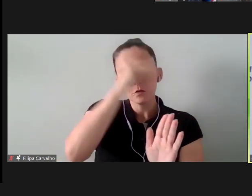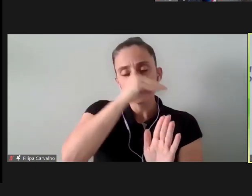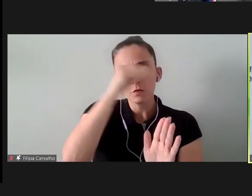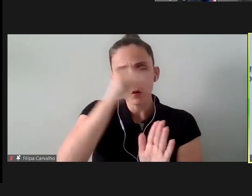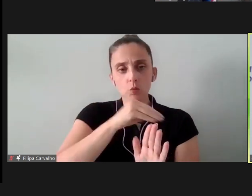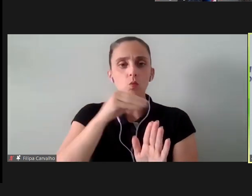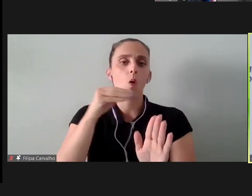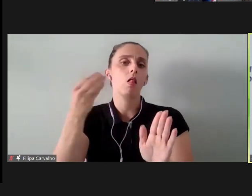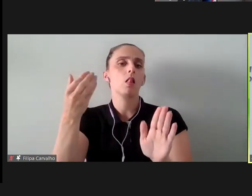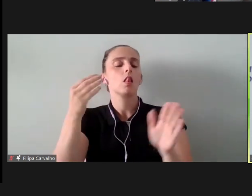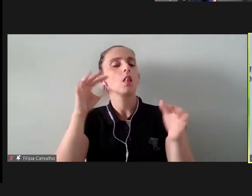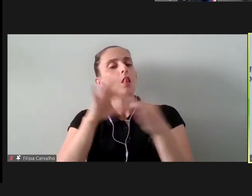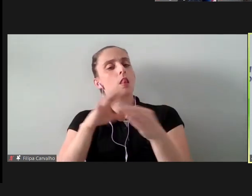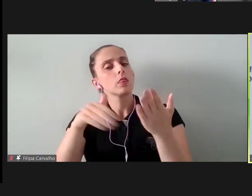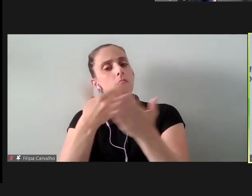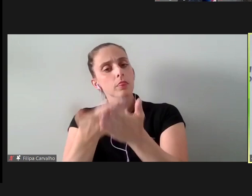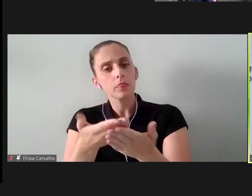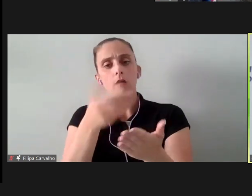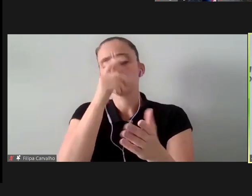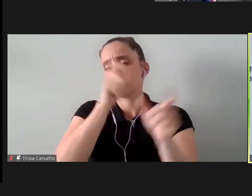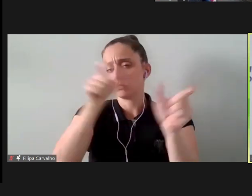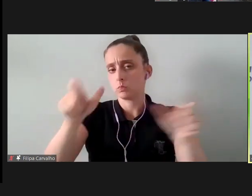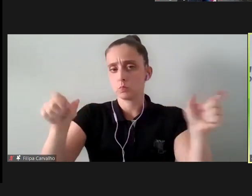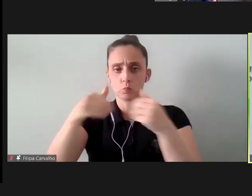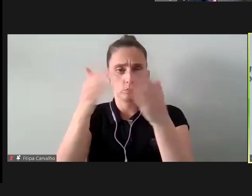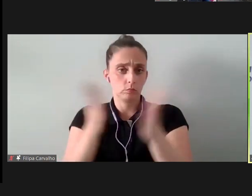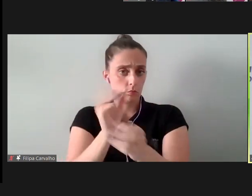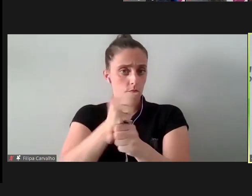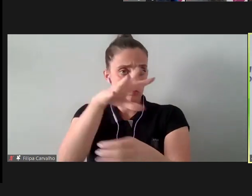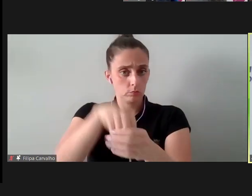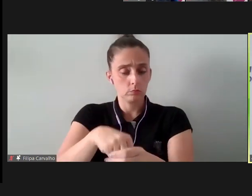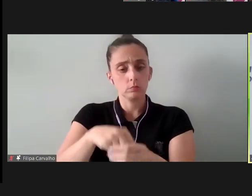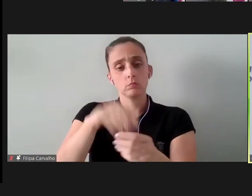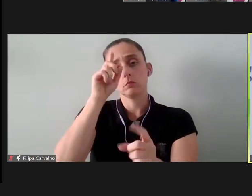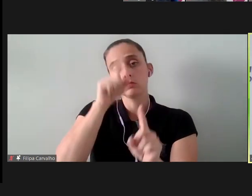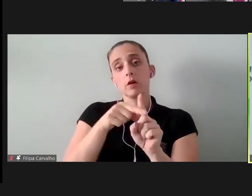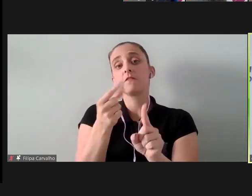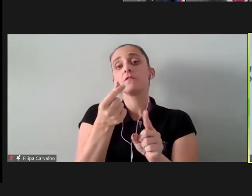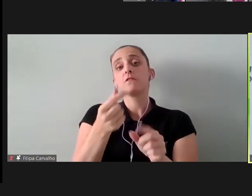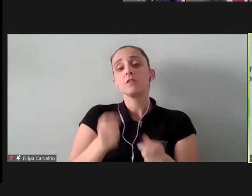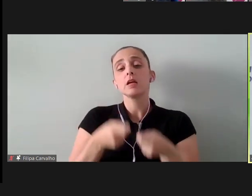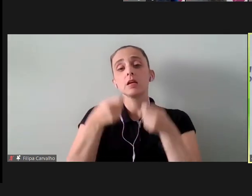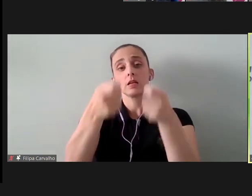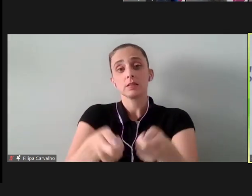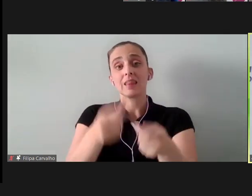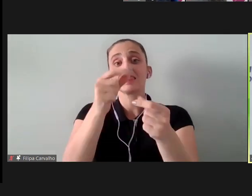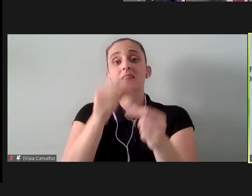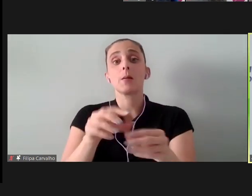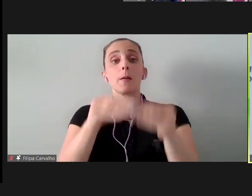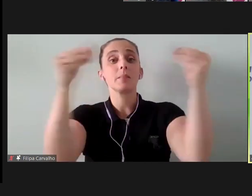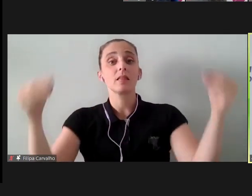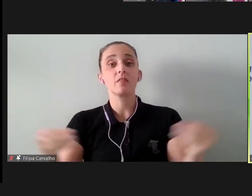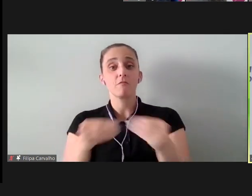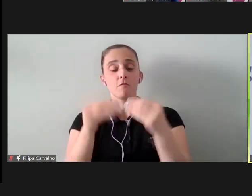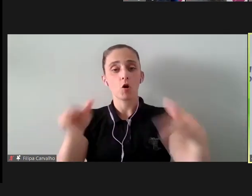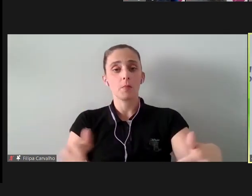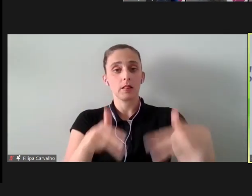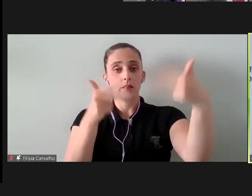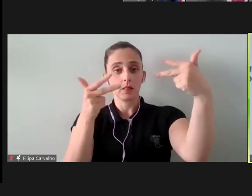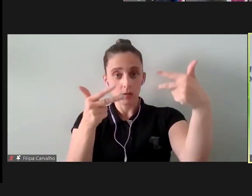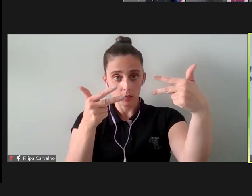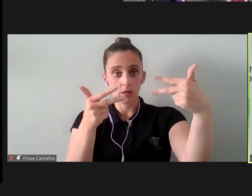e agentes, através também com o financiamento e através dessa plataforma e-learning.